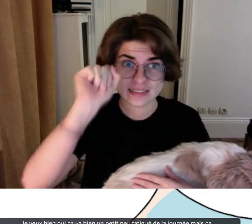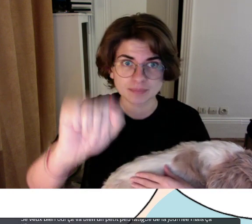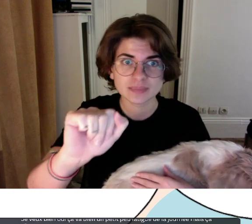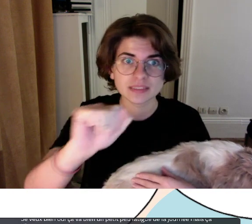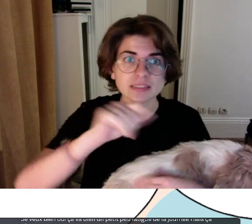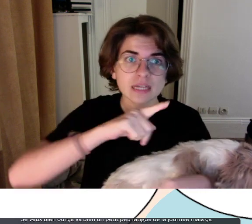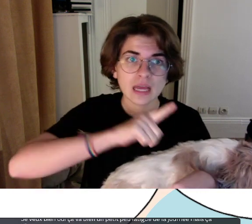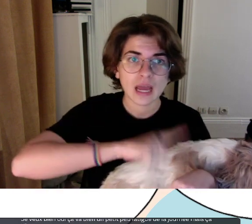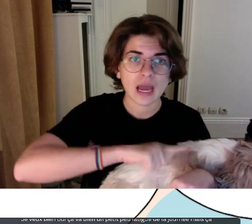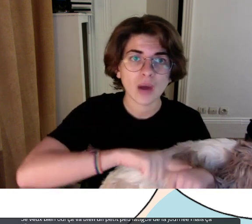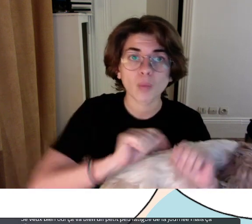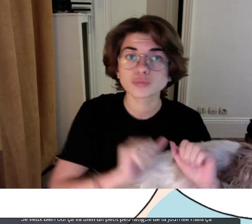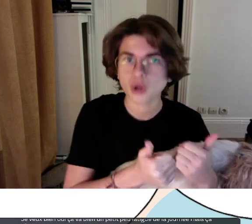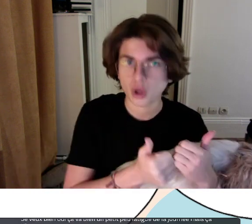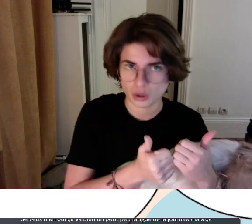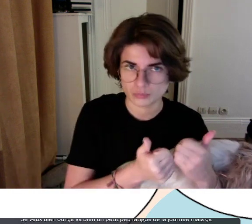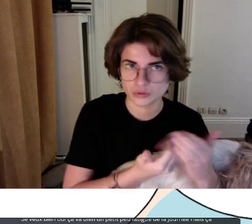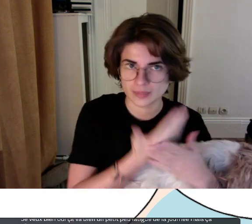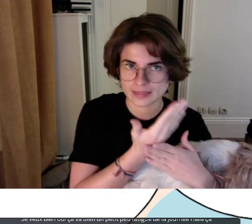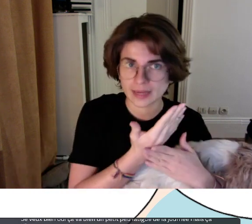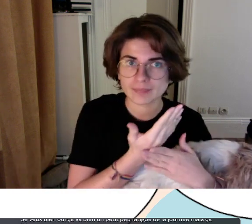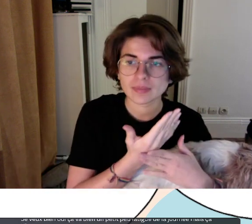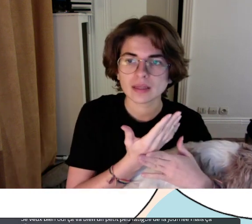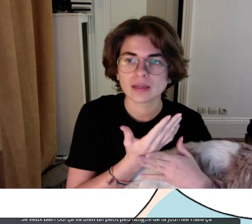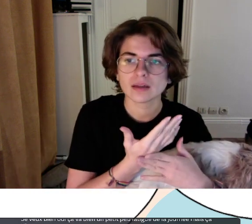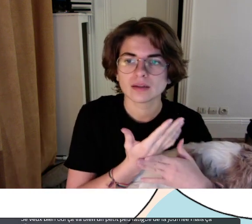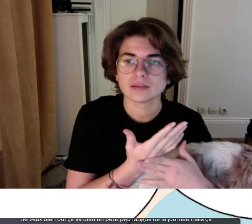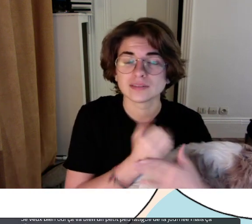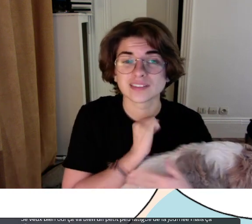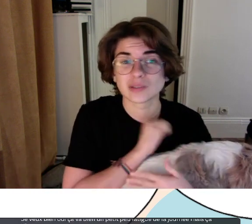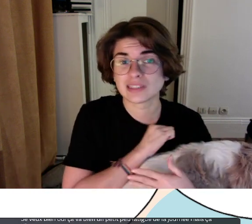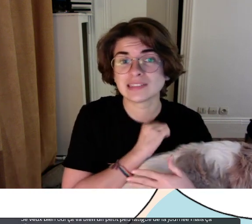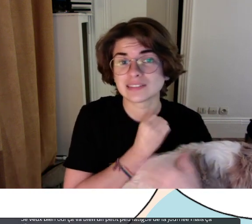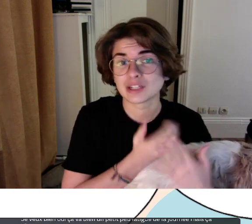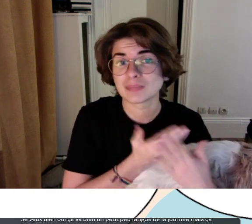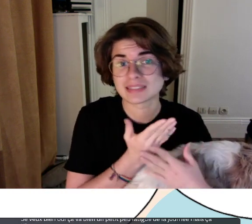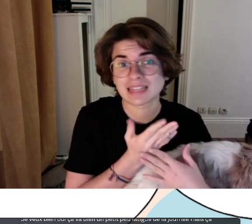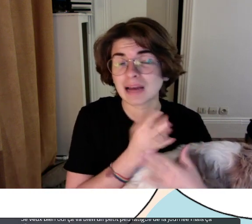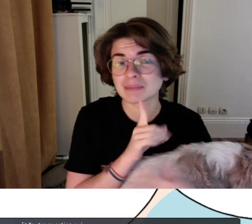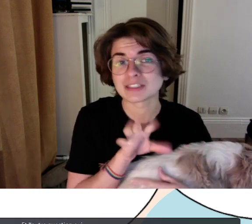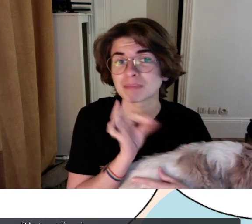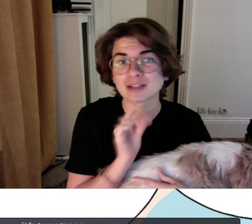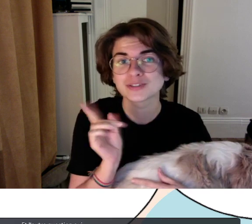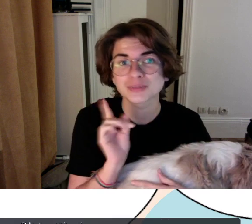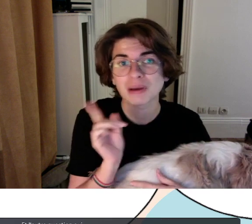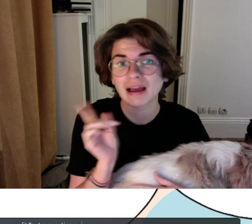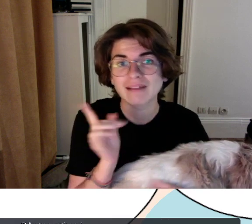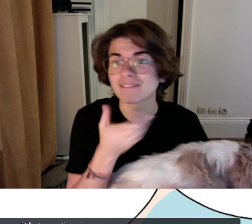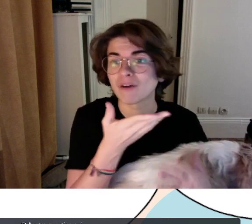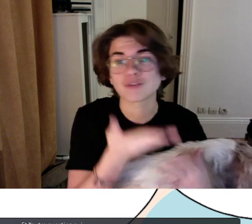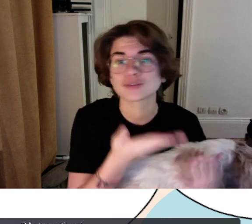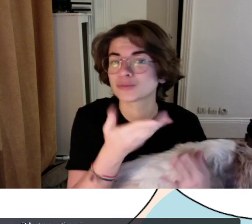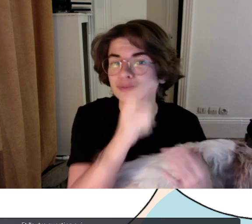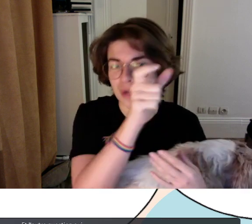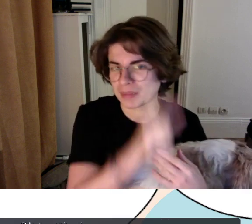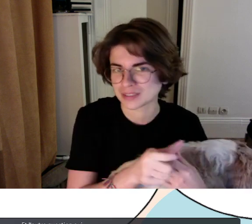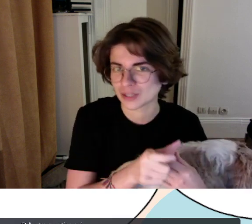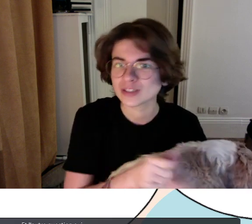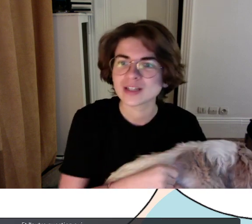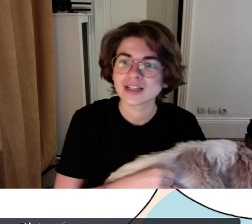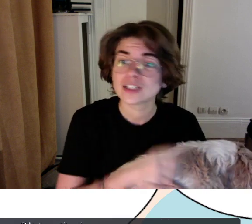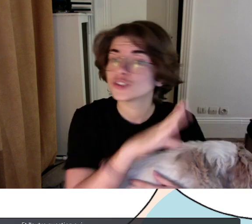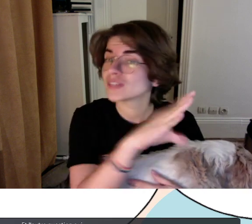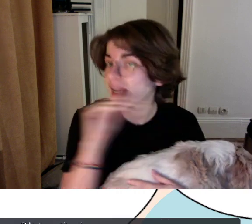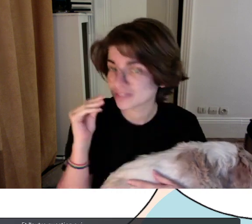arriver samedi à 11h du matin. Désolée, c'était le matin, mais j'ai pas le choix en fonction de la